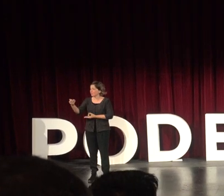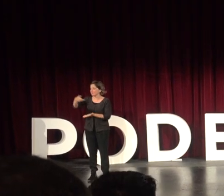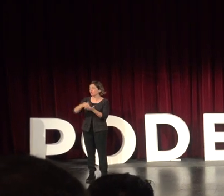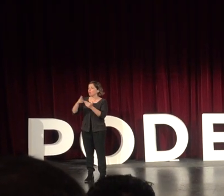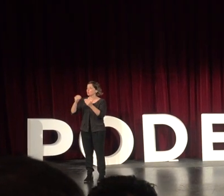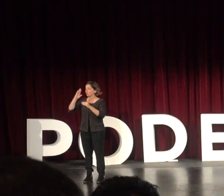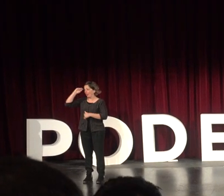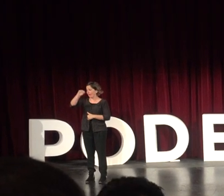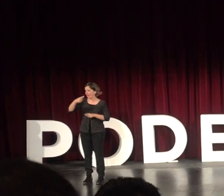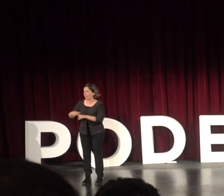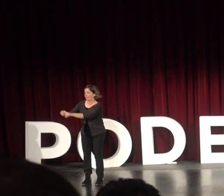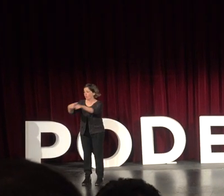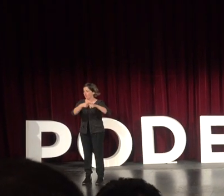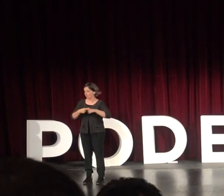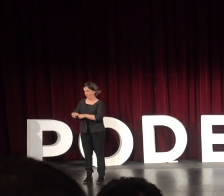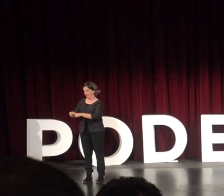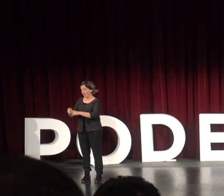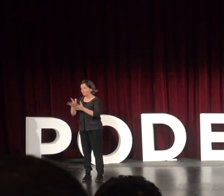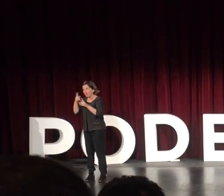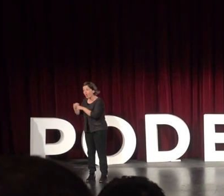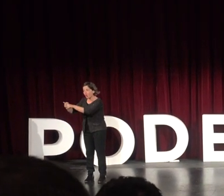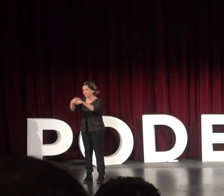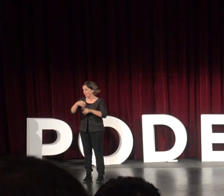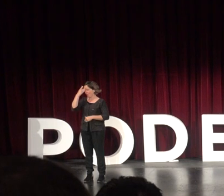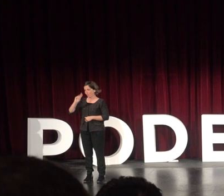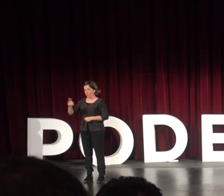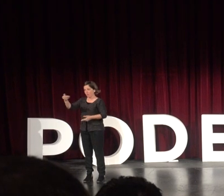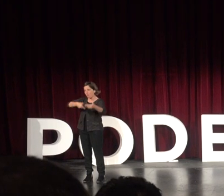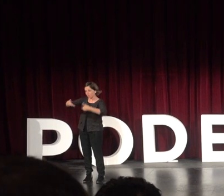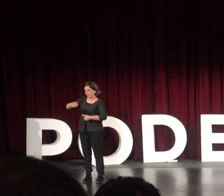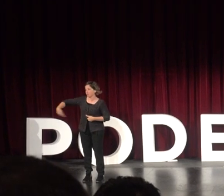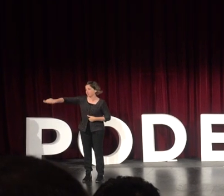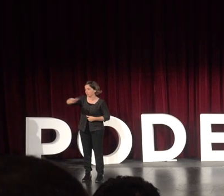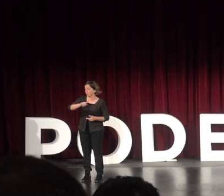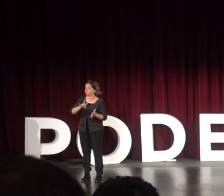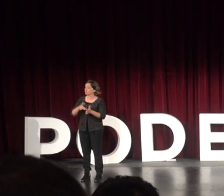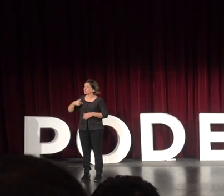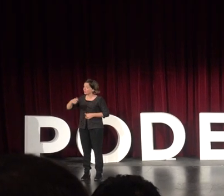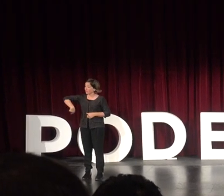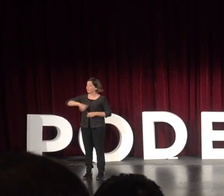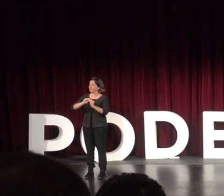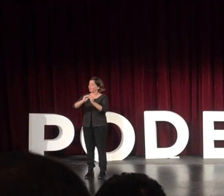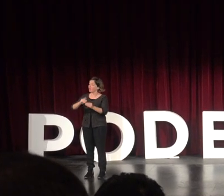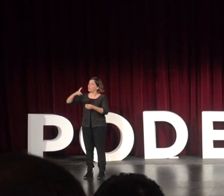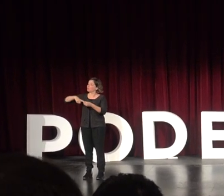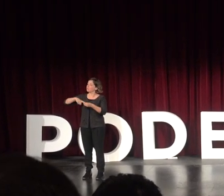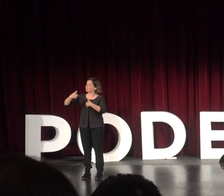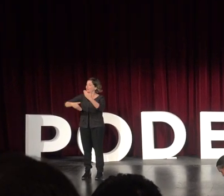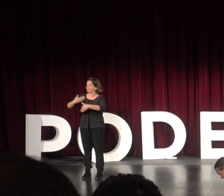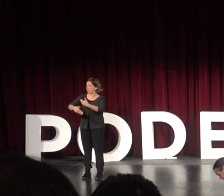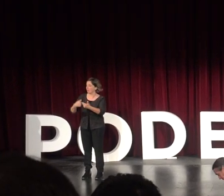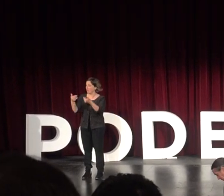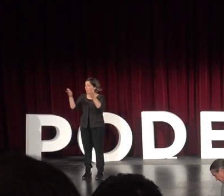es el uso de la inteligencia colectiva, y es algo que no podemos olvidar. Arronte y Cantabria ha sido un proceso participativo